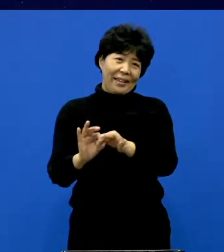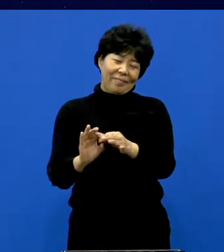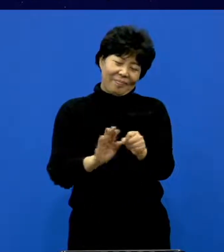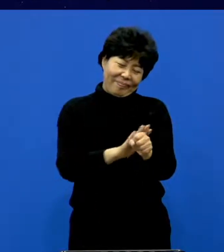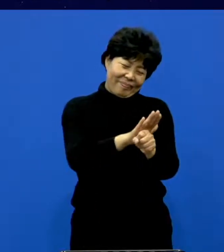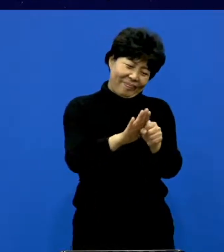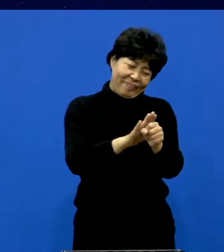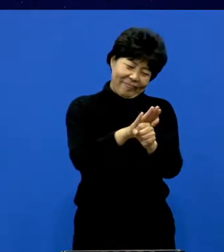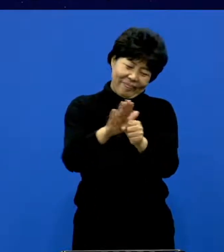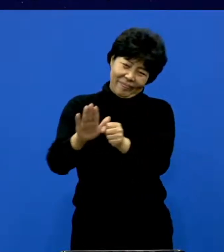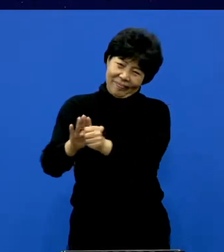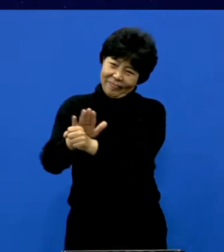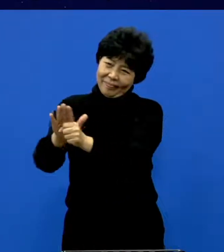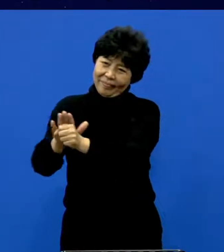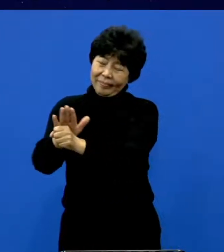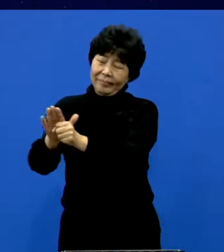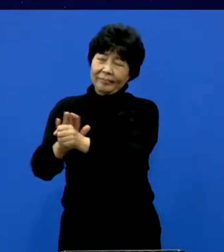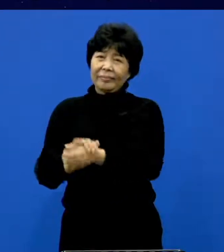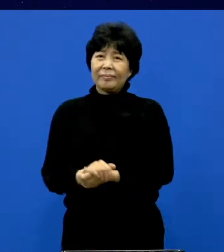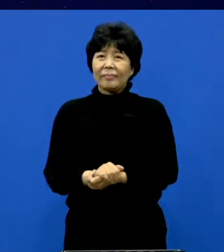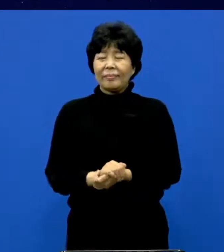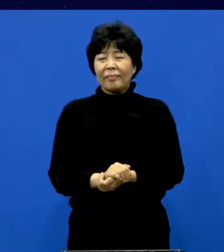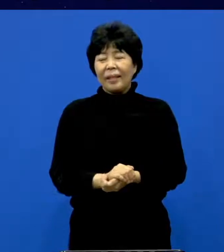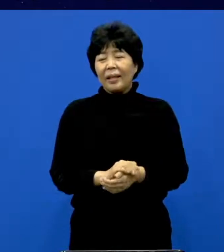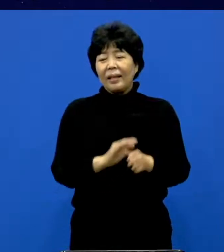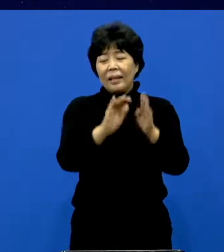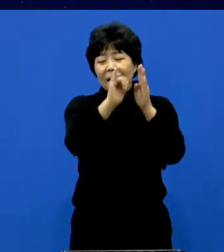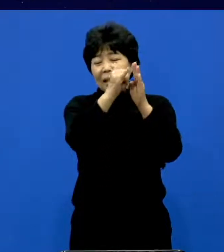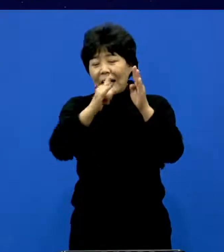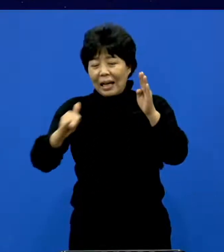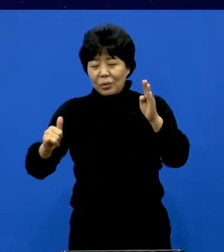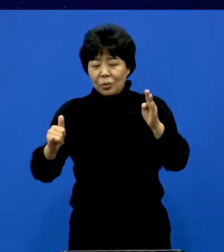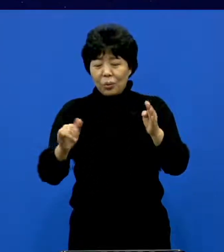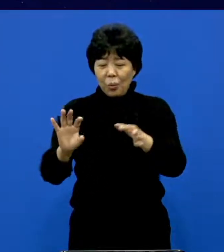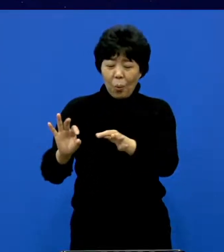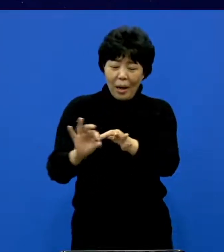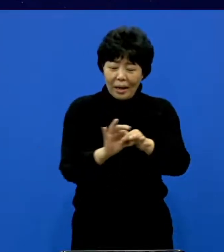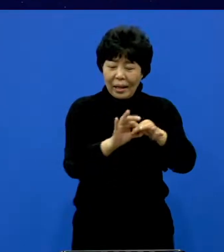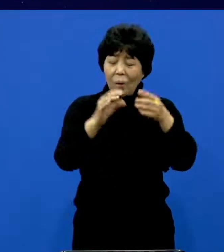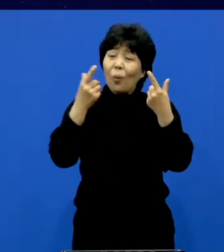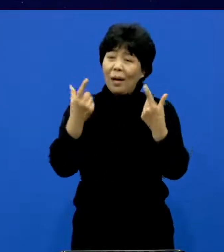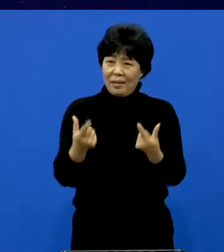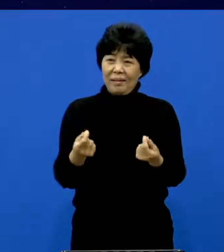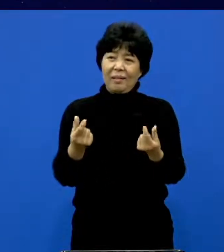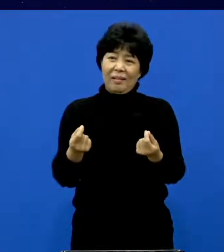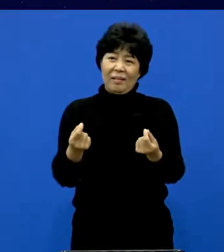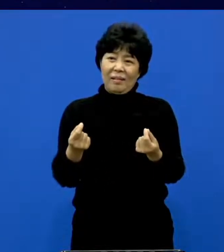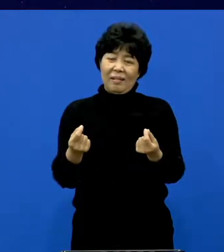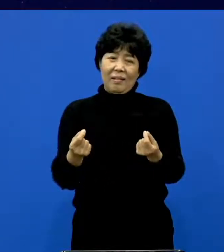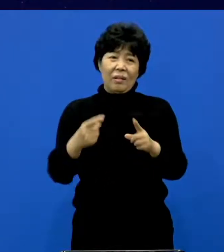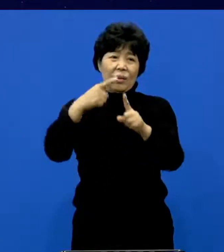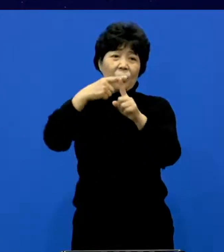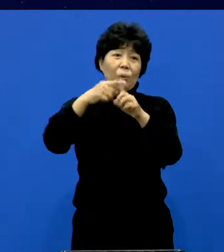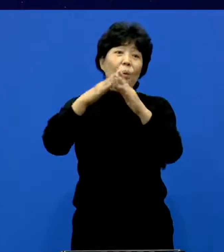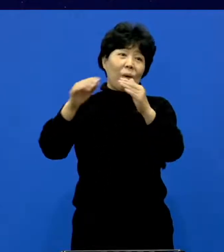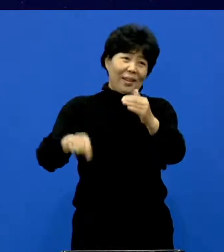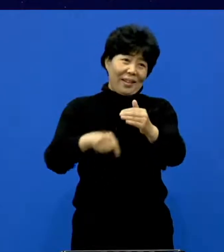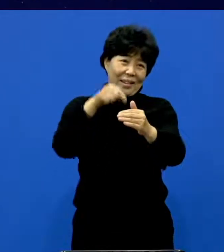것은. 그러니까 가족 관계와 같은, 교회 안에서 우리가 마주치는